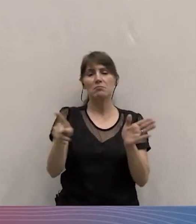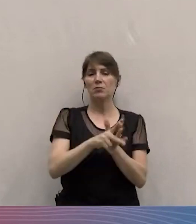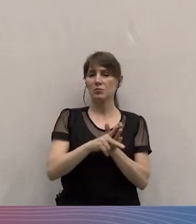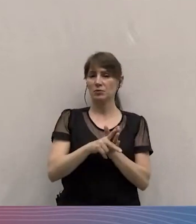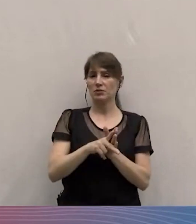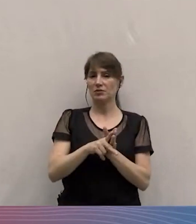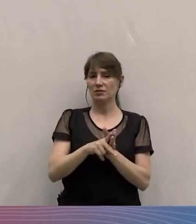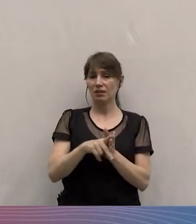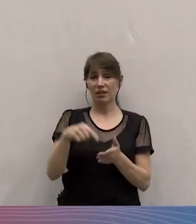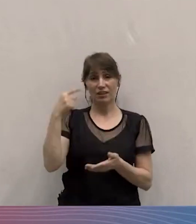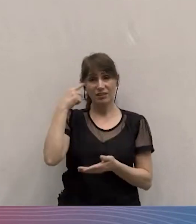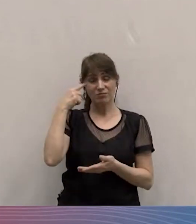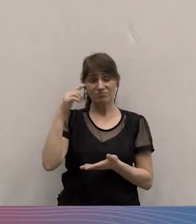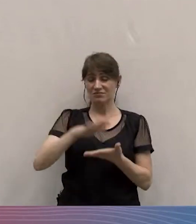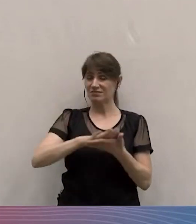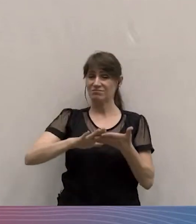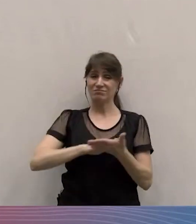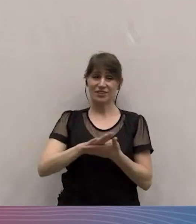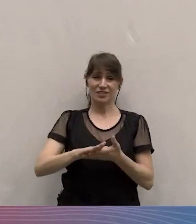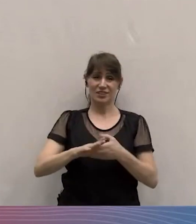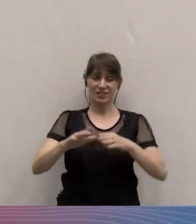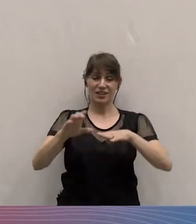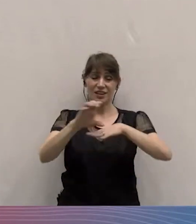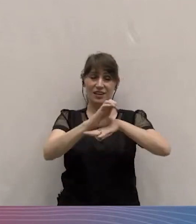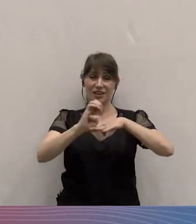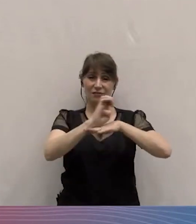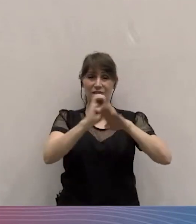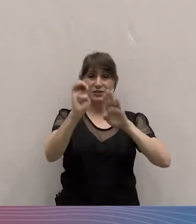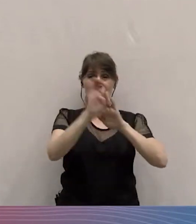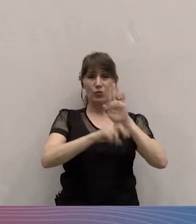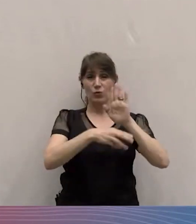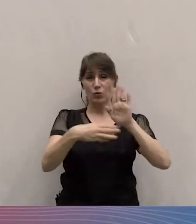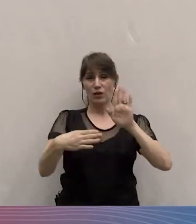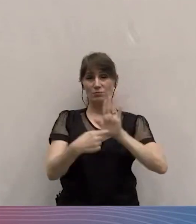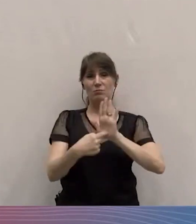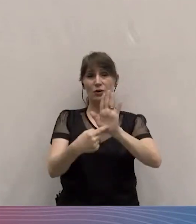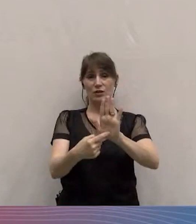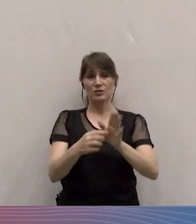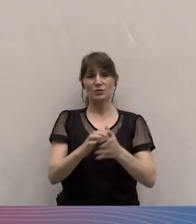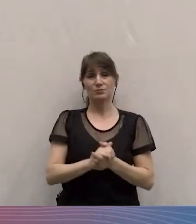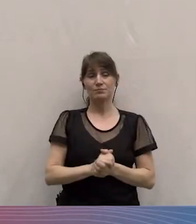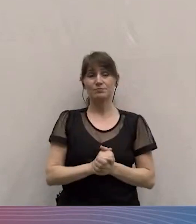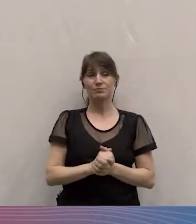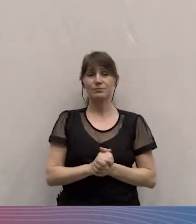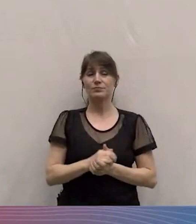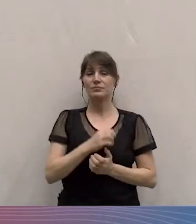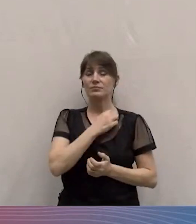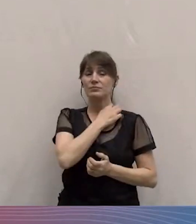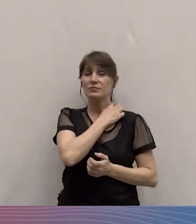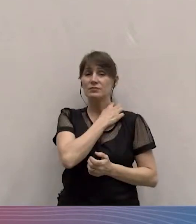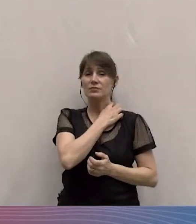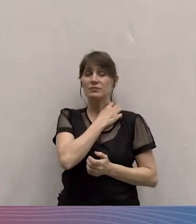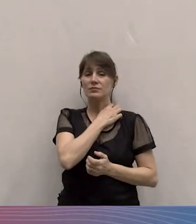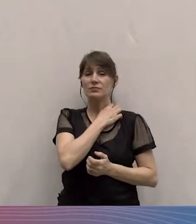não tem nada, irmãos. Efésios 4, versículos 17 e 18, dá uma olhada. Efésios 4.